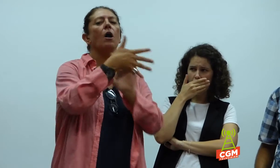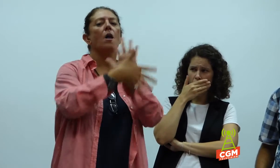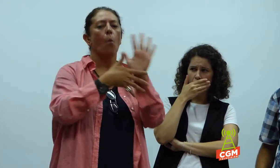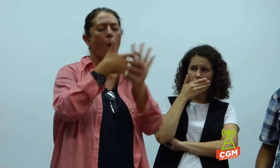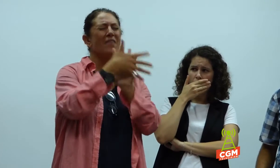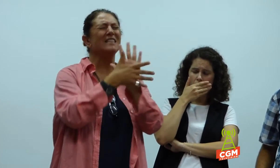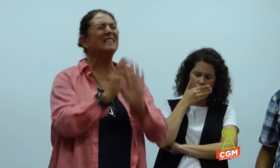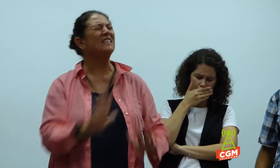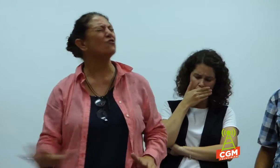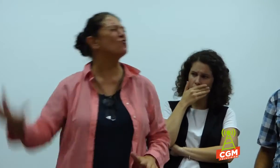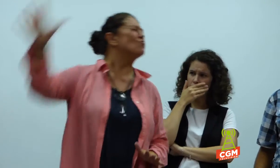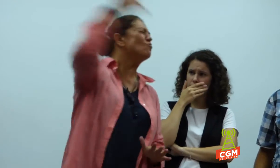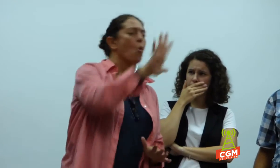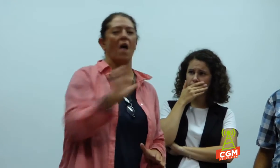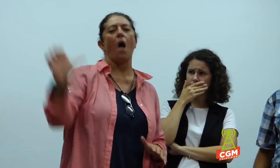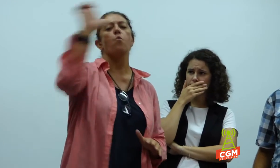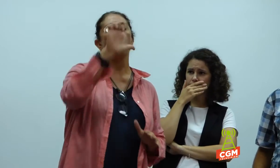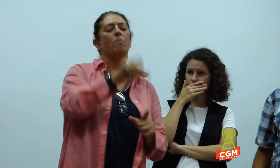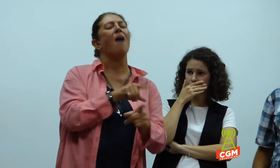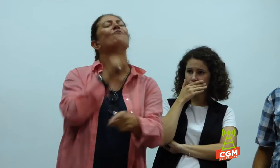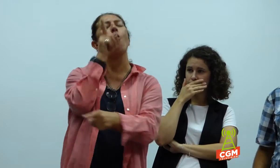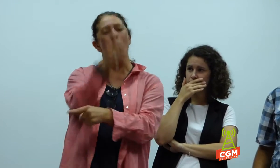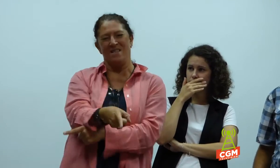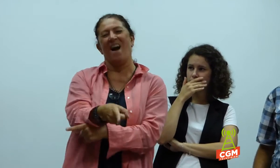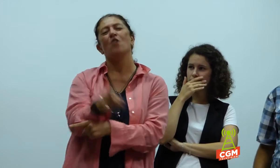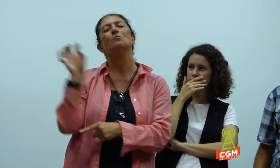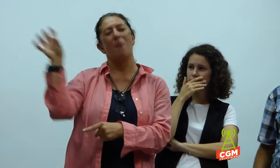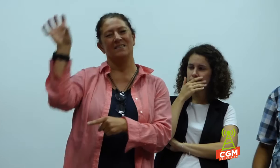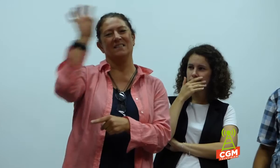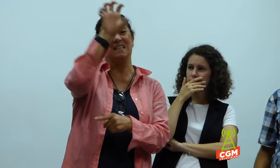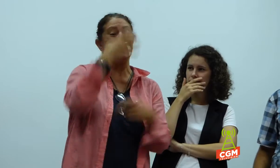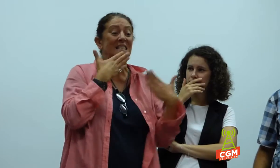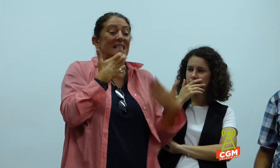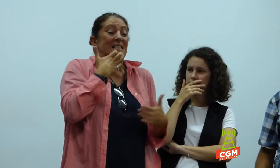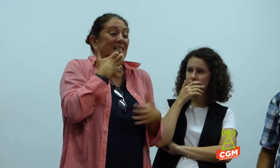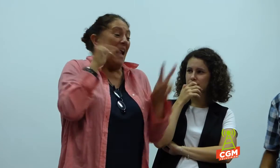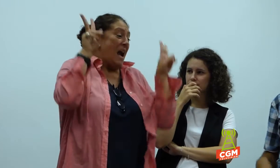Han puesto reconocimiento de la lengua de signos a nivel europeo y ya es una obligación.